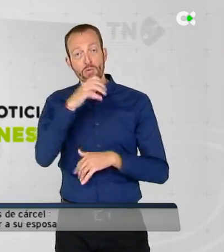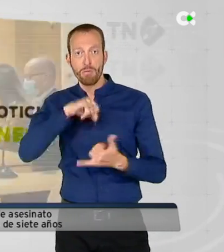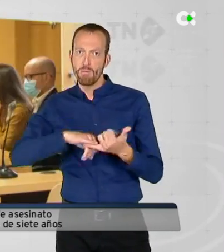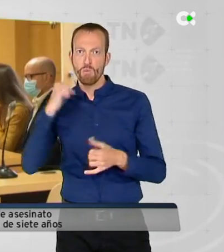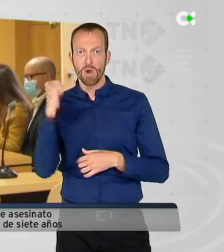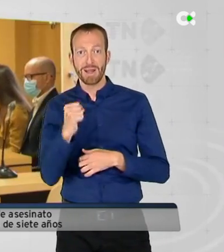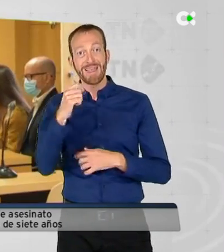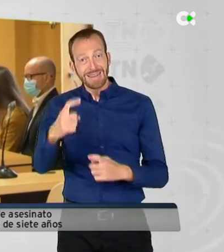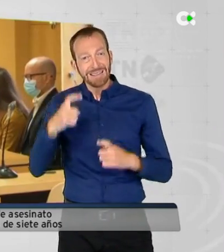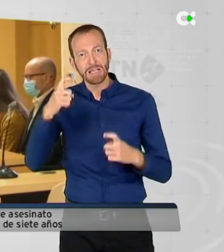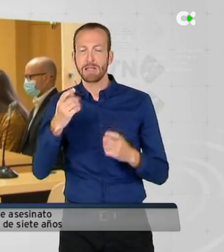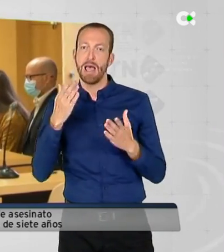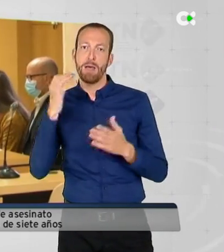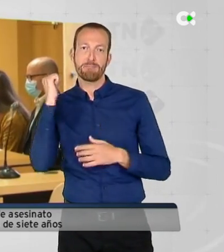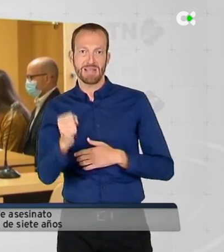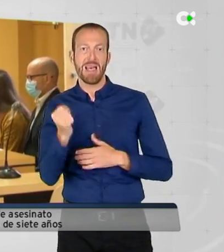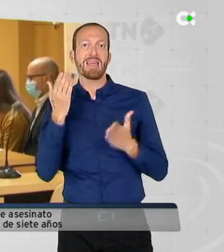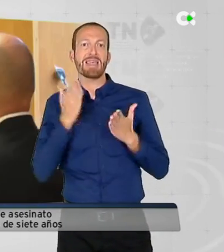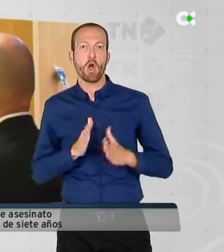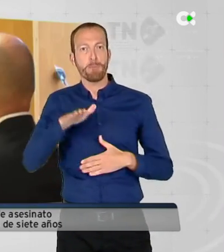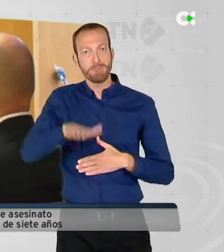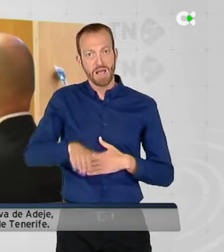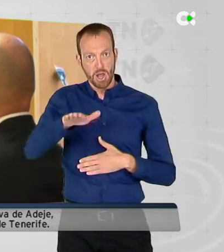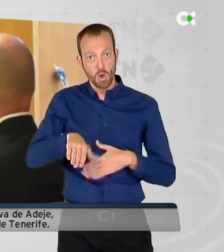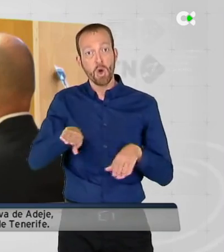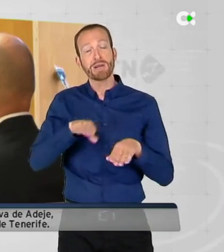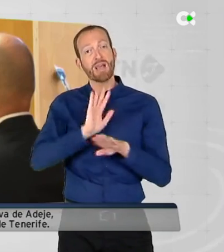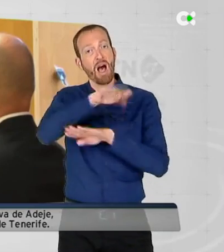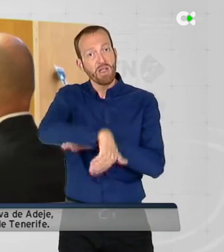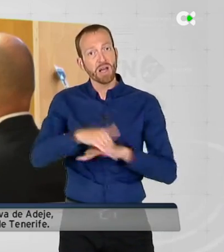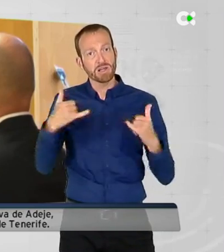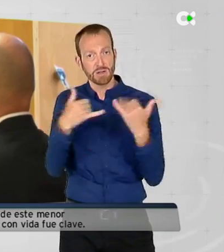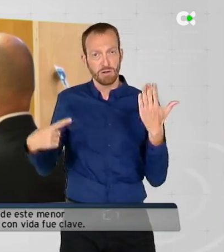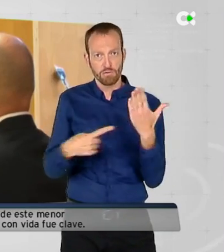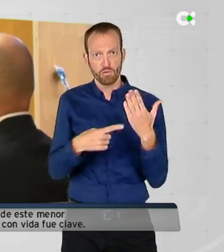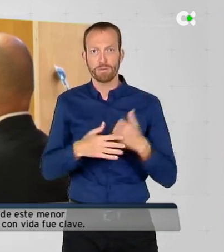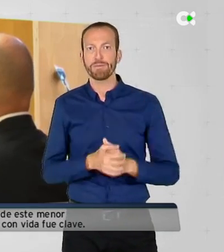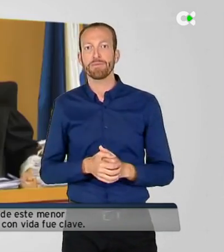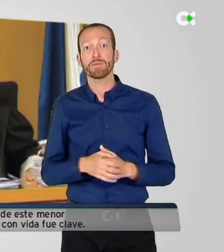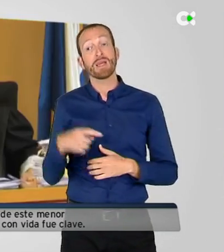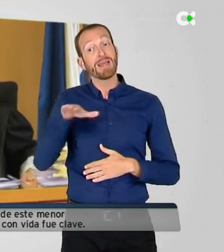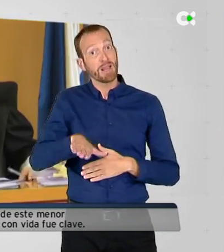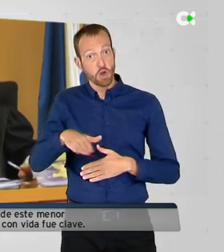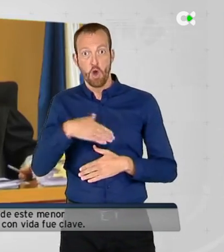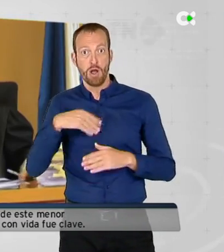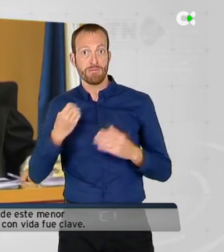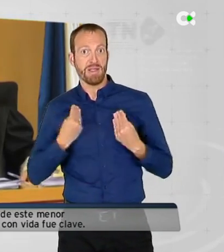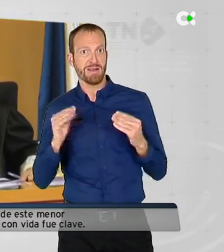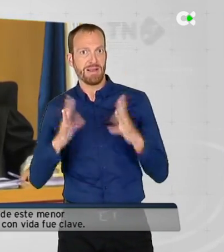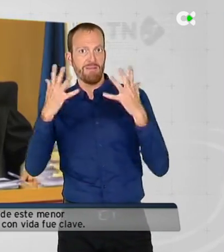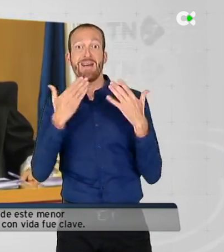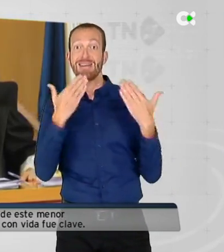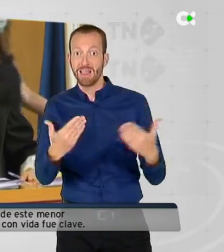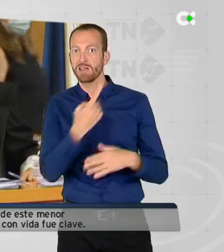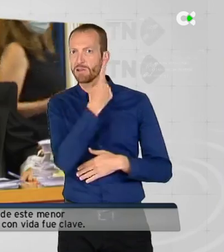esposa e intentar matar a su hijo más pequeño en una cueva de Adeje, en el sur de Tenerife. El testimonio de este menor que logró escapar con